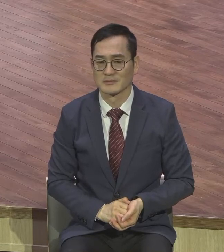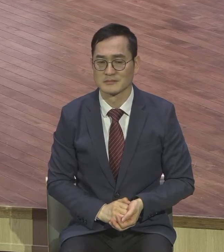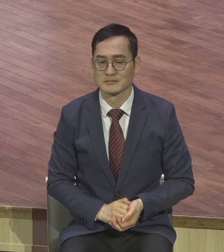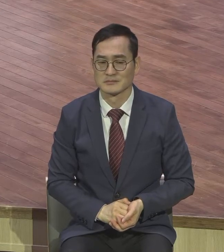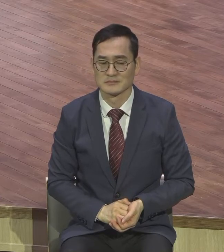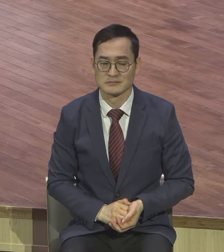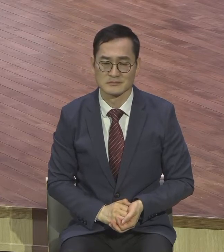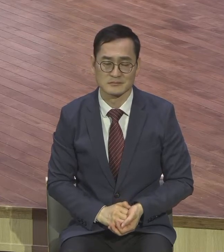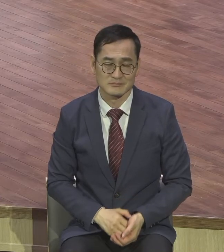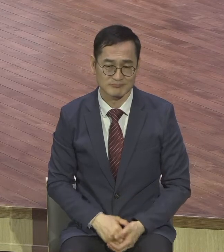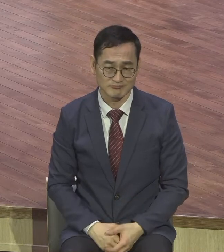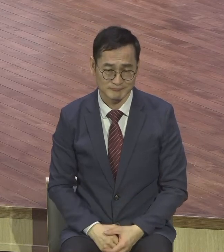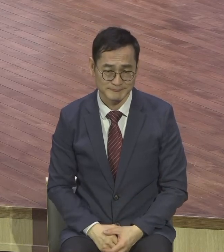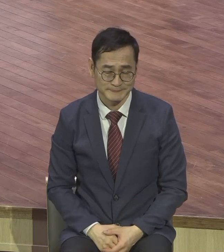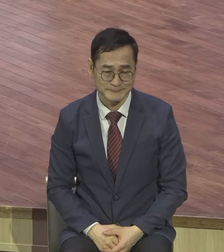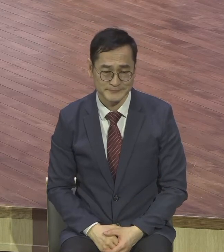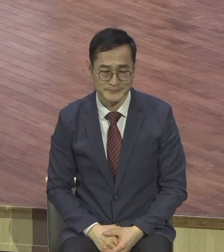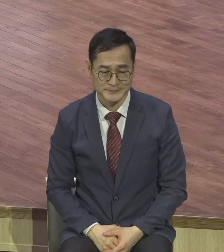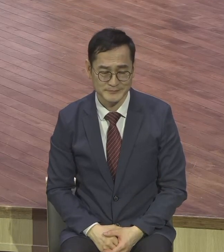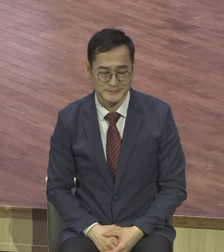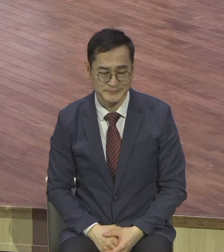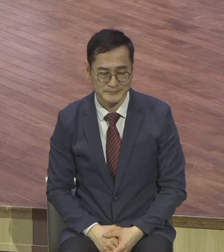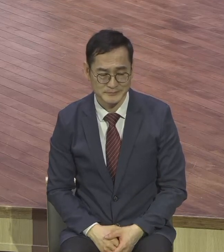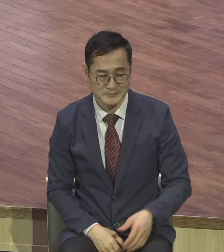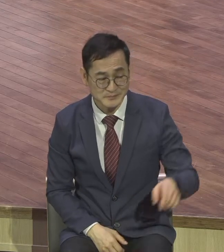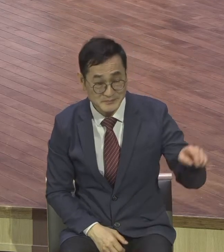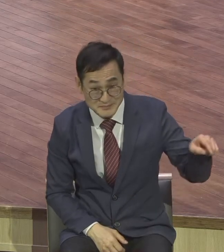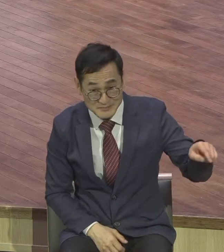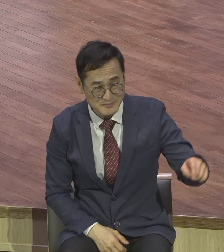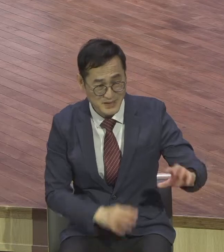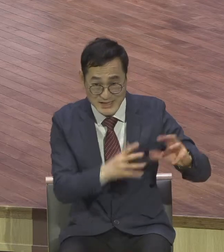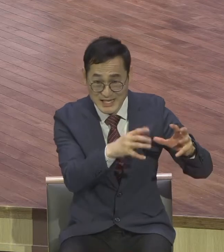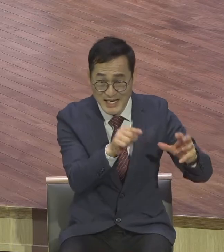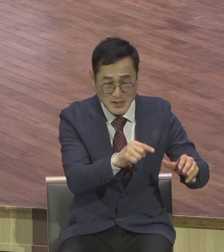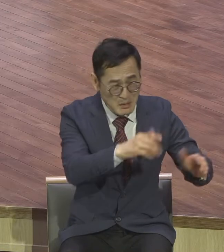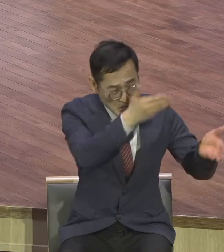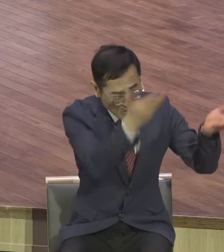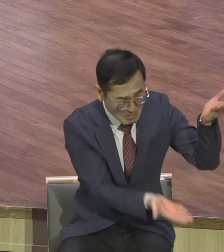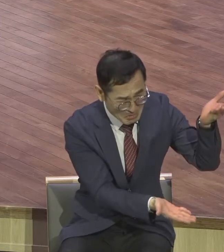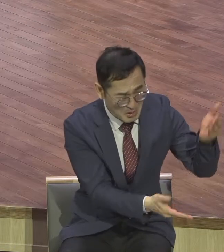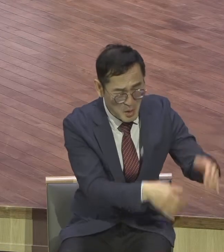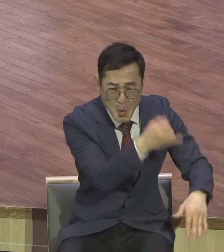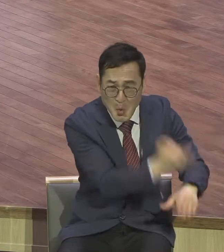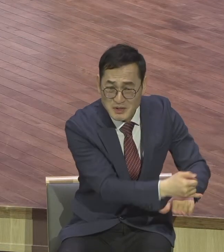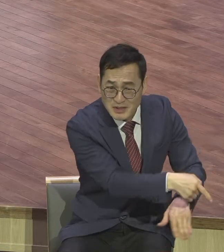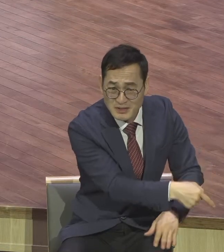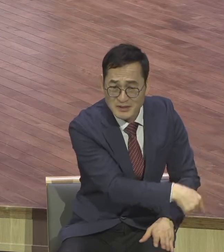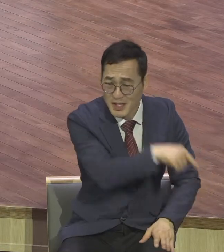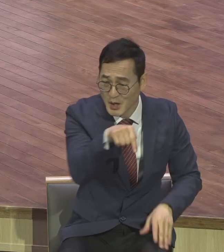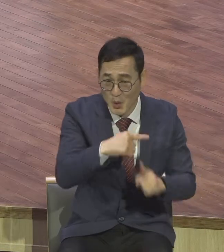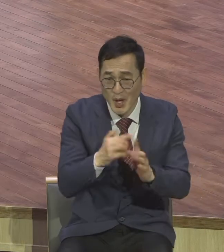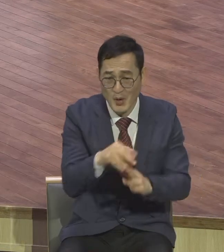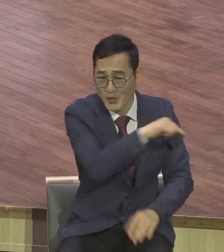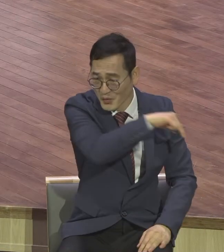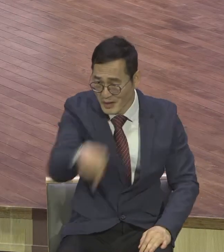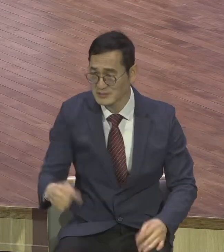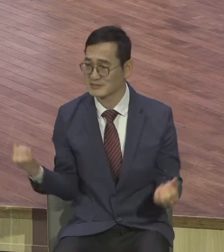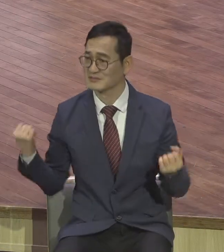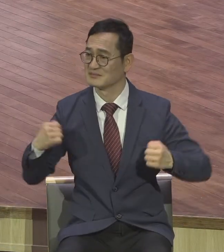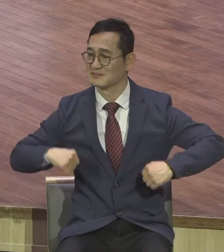가만히 보면 세상에서 별 볼일 없는 사람들 교회와서 뭔가 하려고 그래 세상에서 인정도 못 받고 세상에서